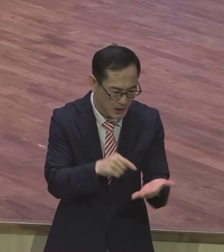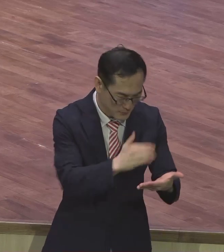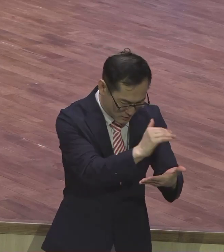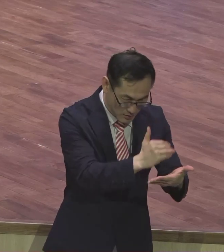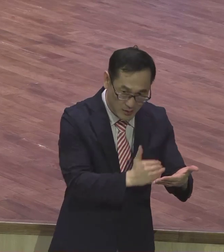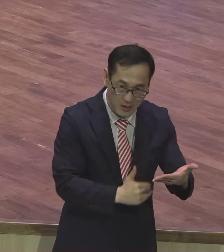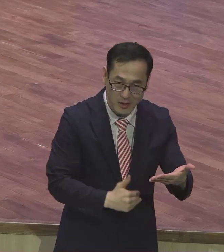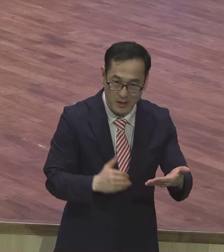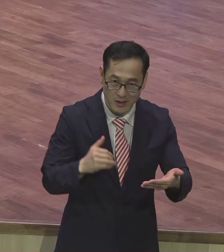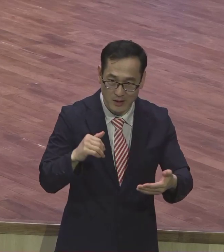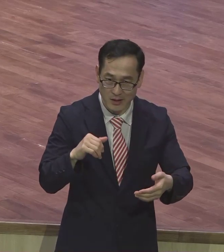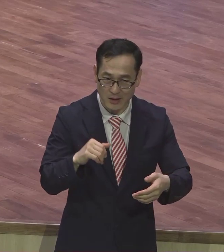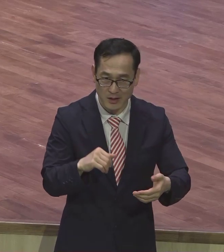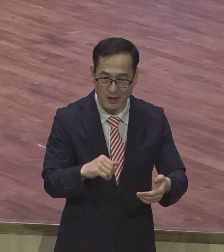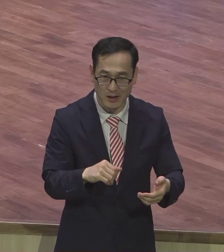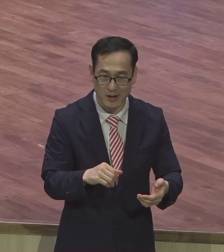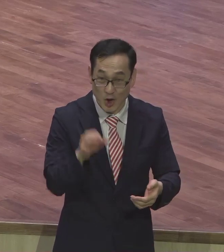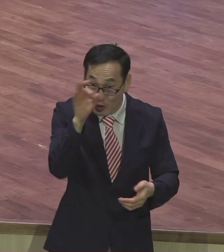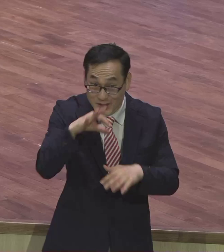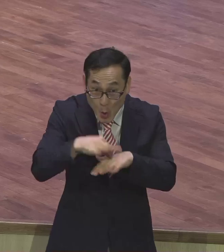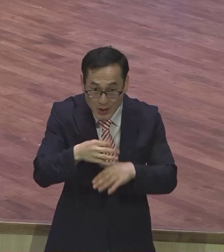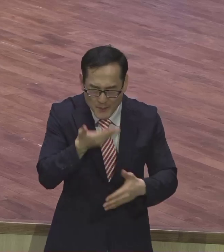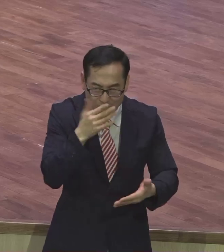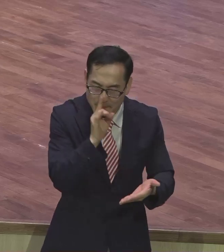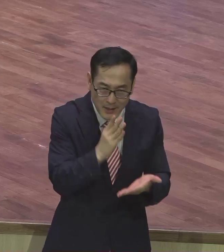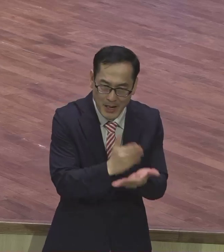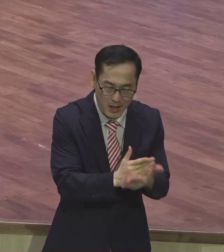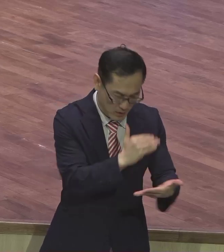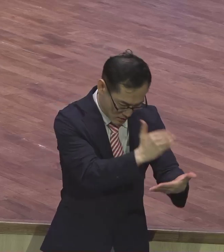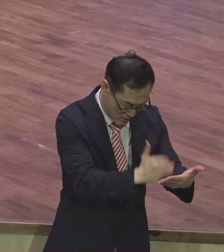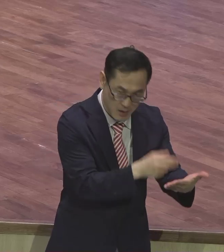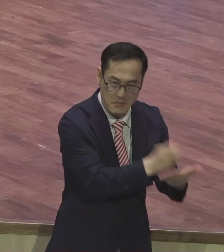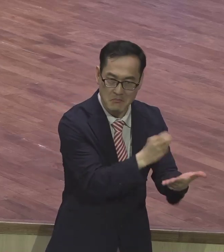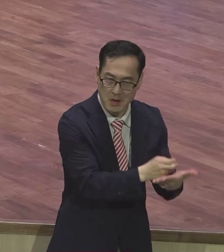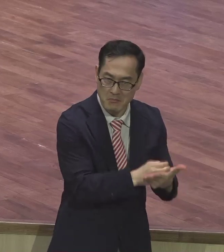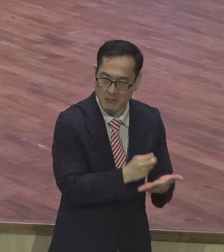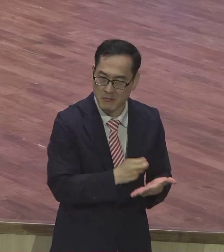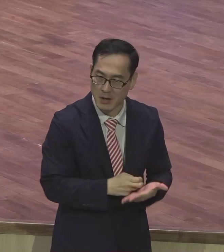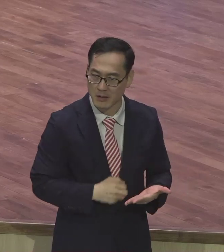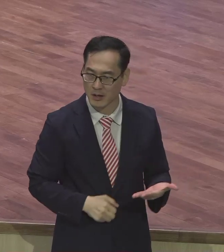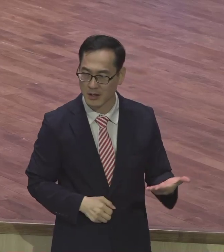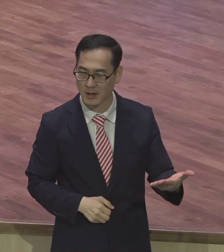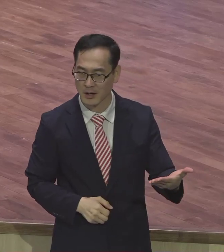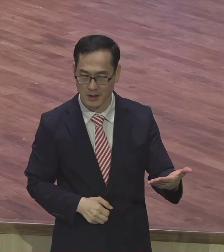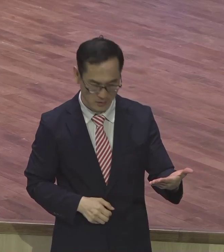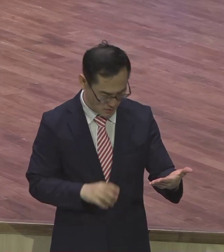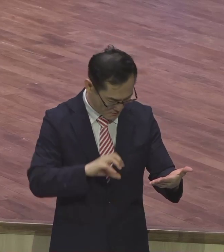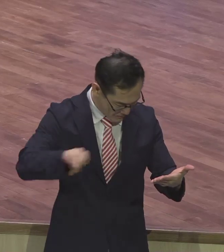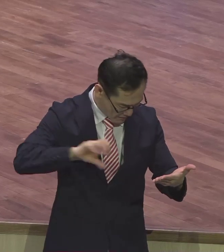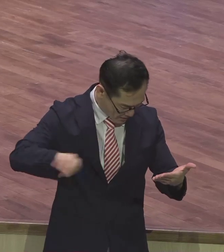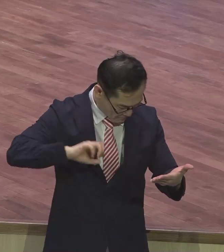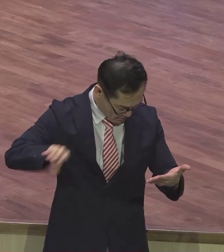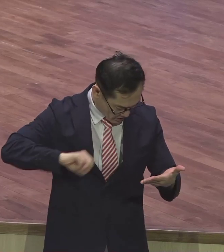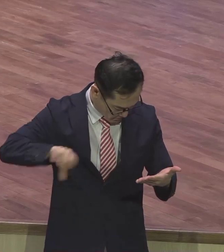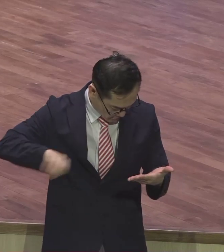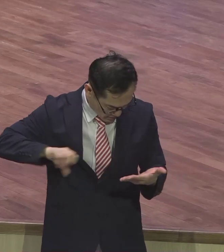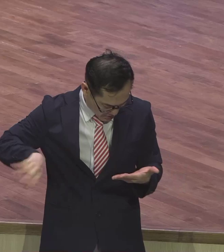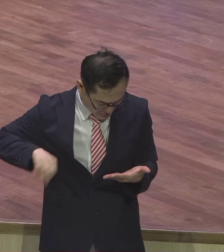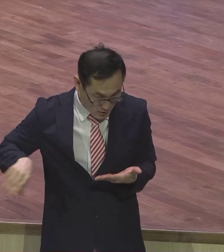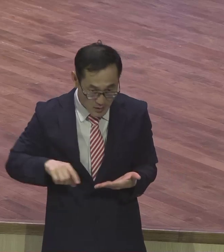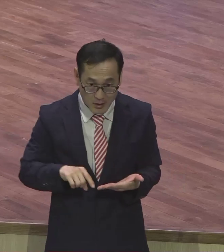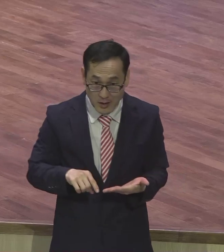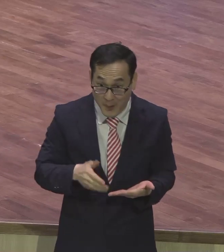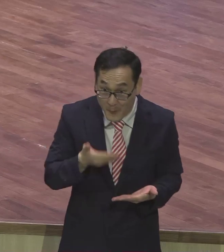굿갈라진 거 먹으면 안 돼요 이런 거 돼지고 이런 거 먹으면 안 돼요 절대로 먹으면 안 돼요 구율법으로 보면 전부 다 그렇게 지금도 그렇게 살고 있어요